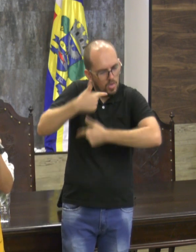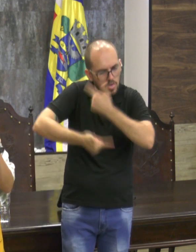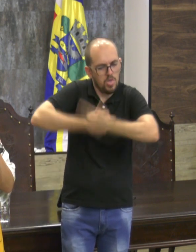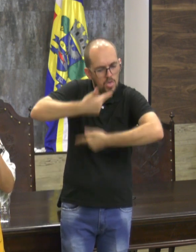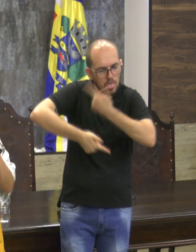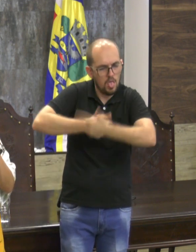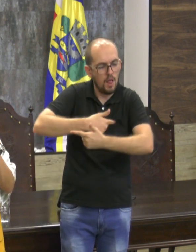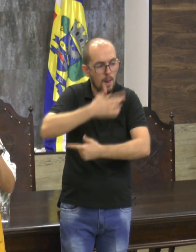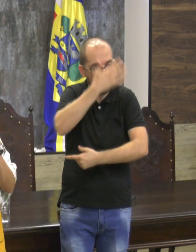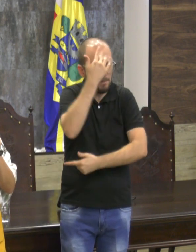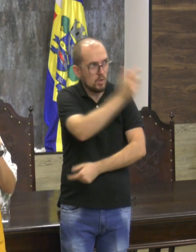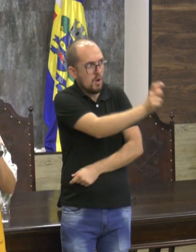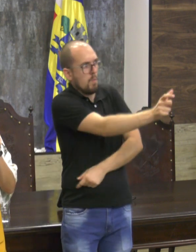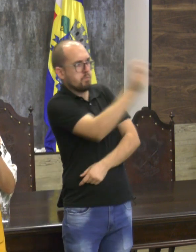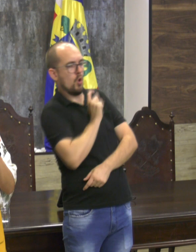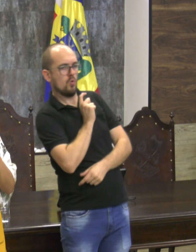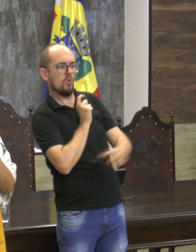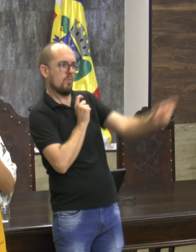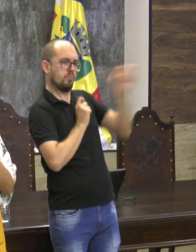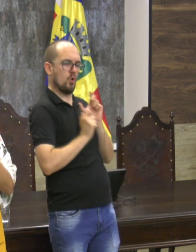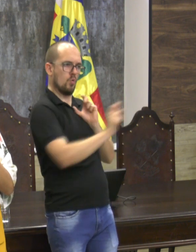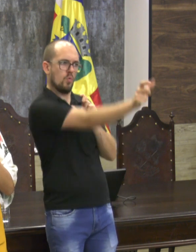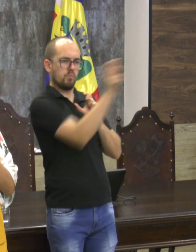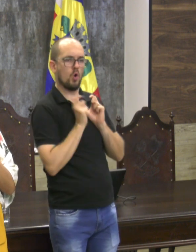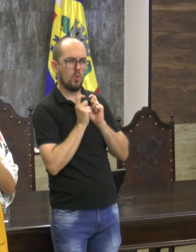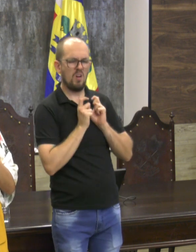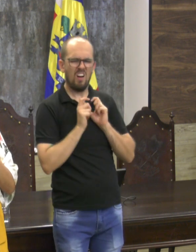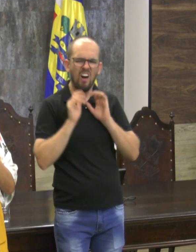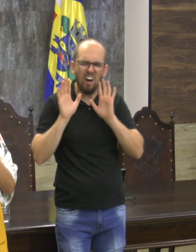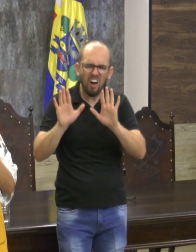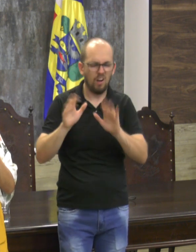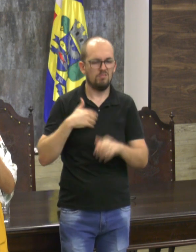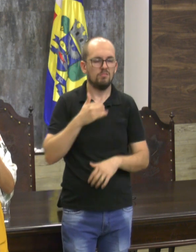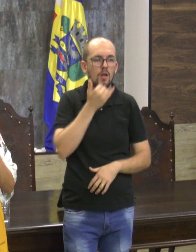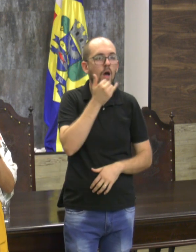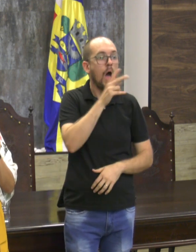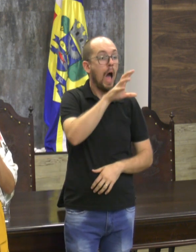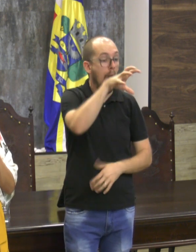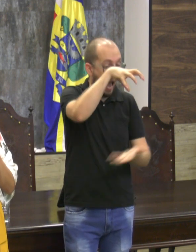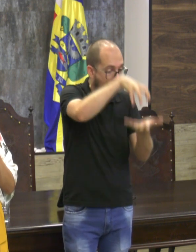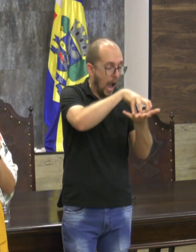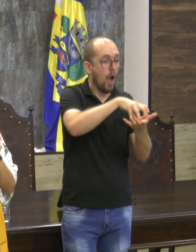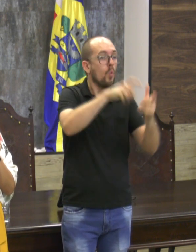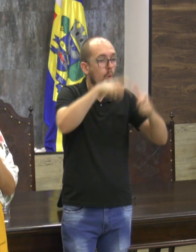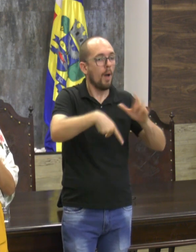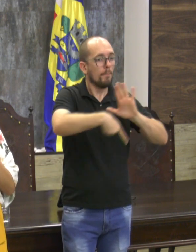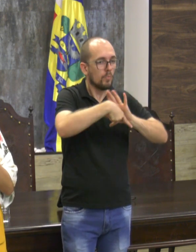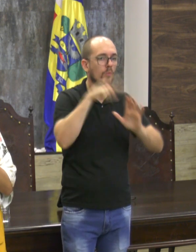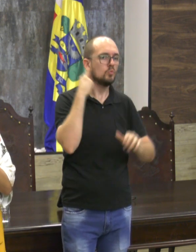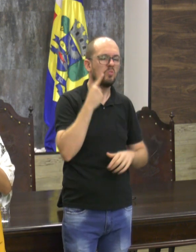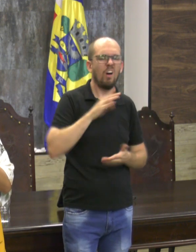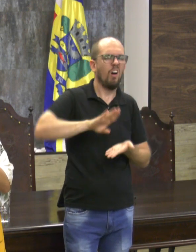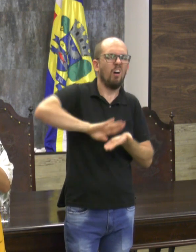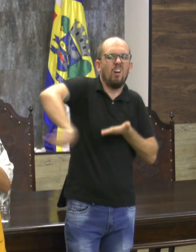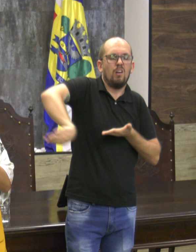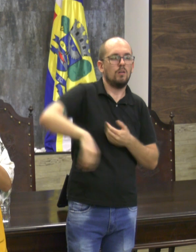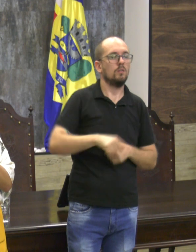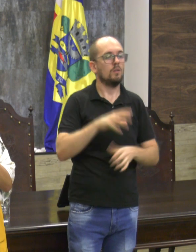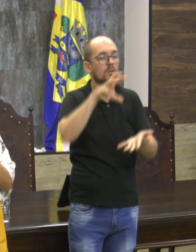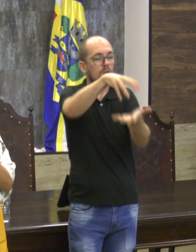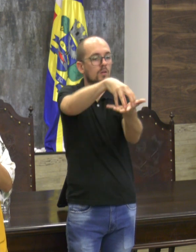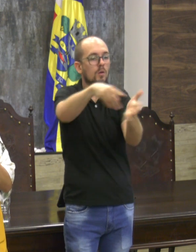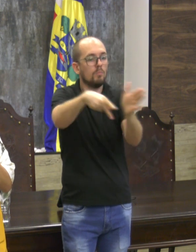difícil, e aí as portas todas se fechando, eu não atendo porque é só surdo, eu não atendo porque ele é surdo-cego, eu não atendo. A escola foi